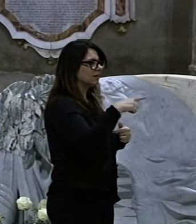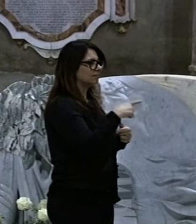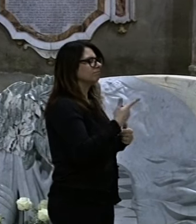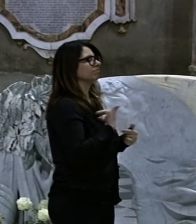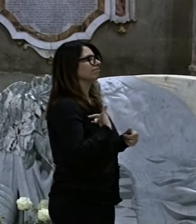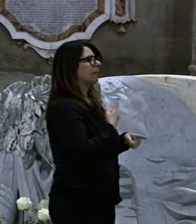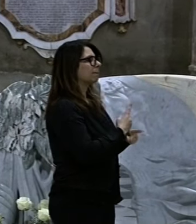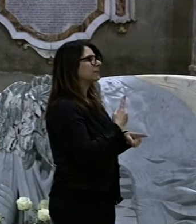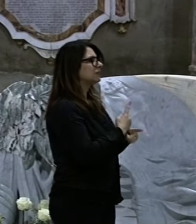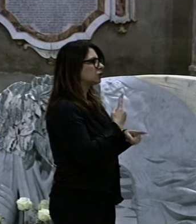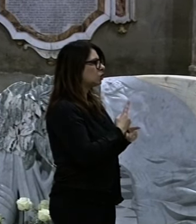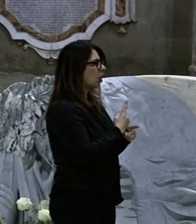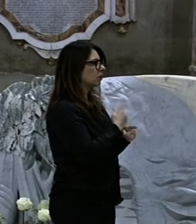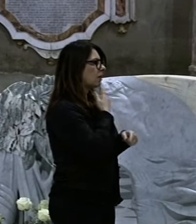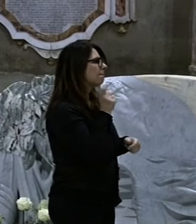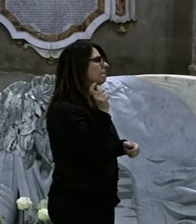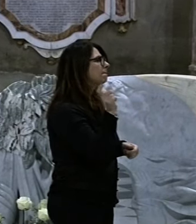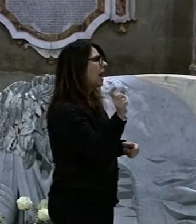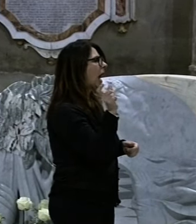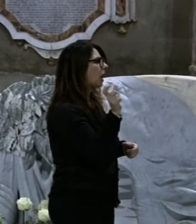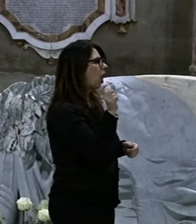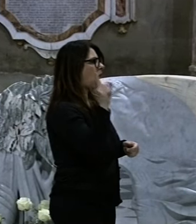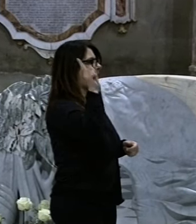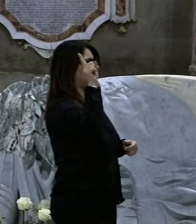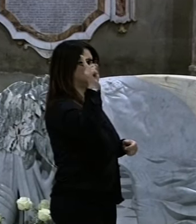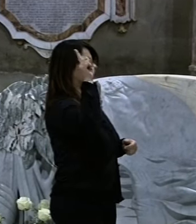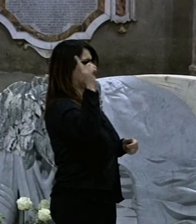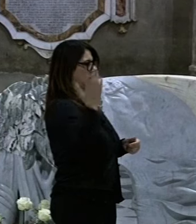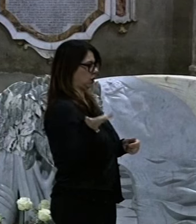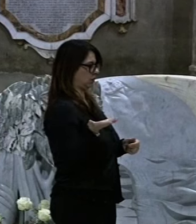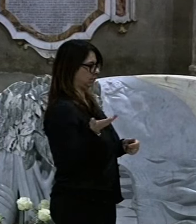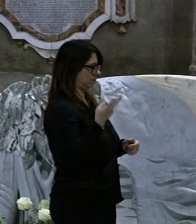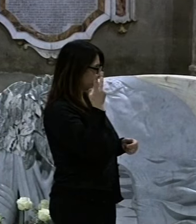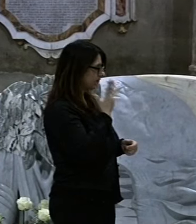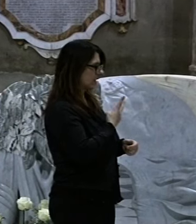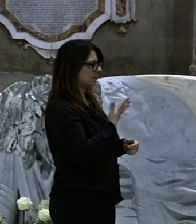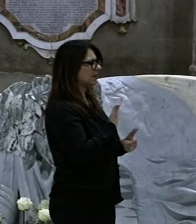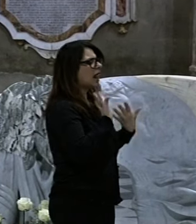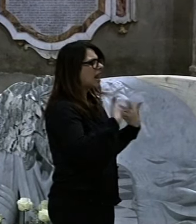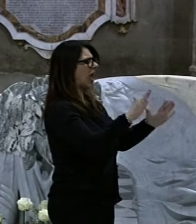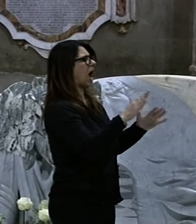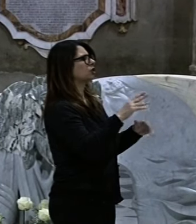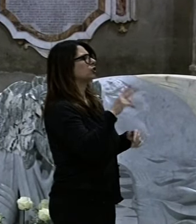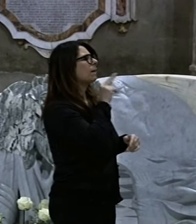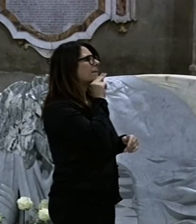davvero bisogno della parola di Gesù. Allora lasciamo parlare Lui.